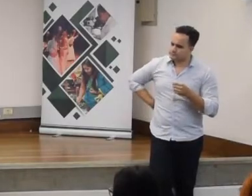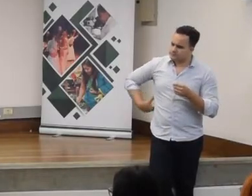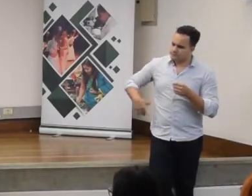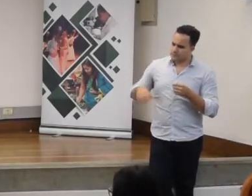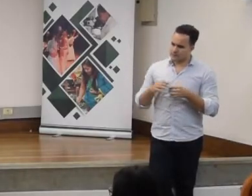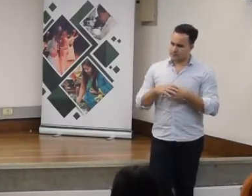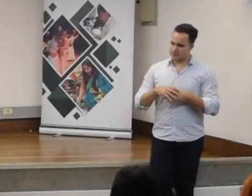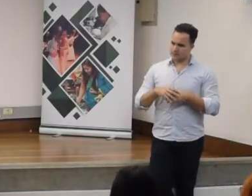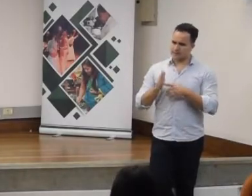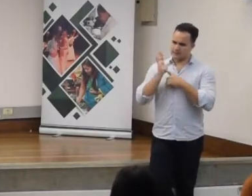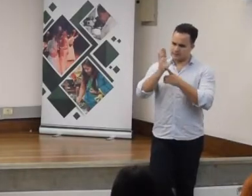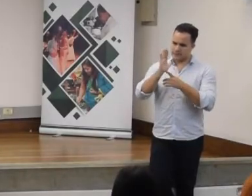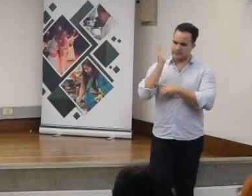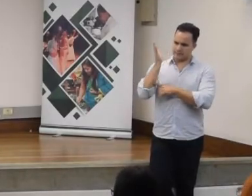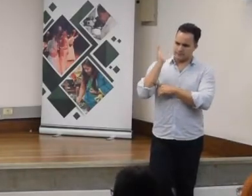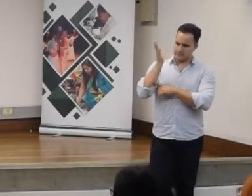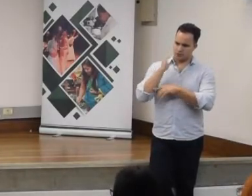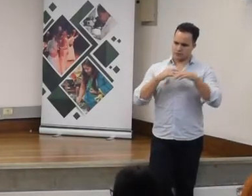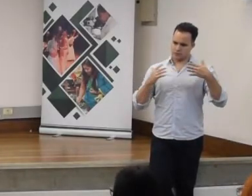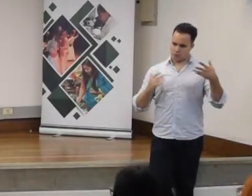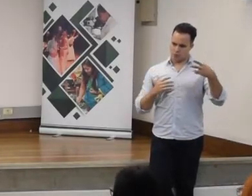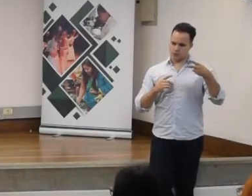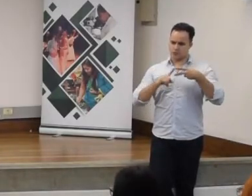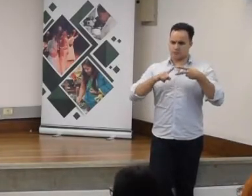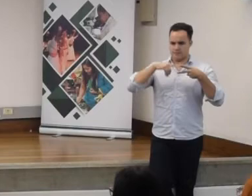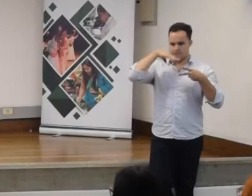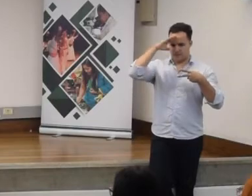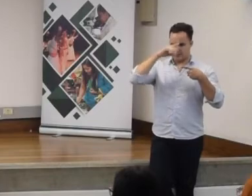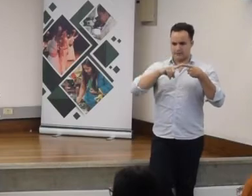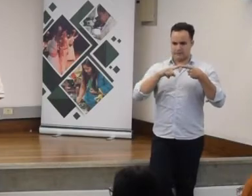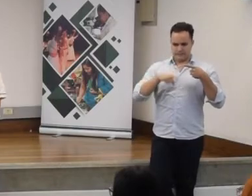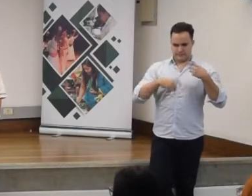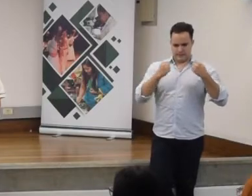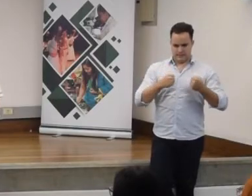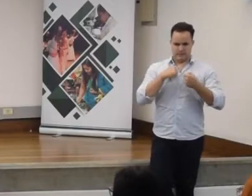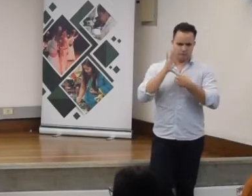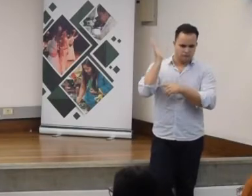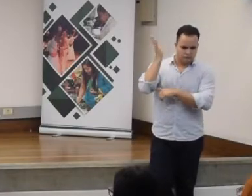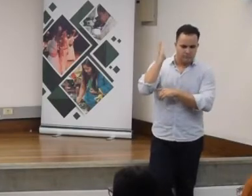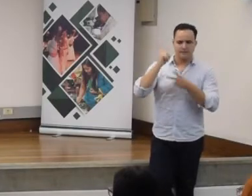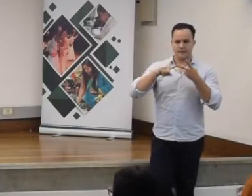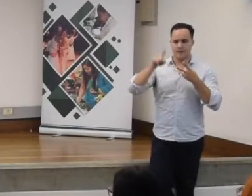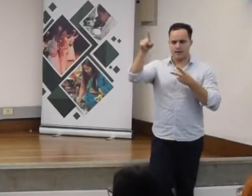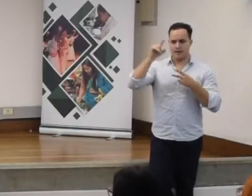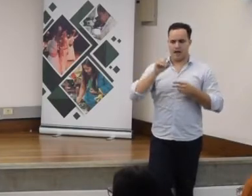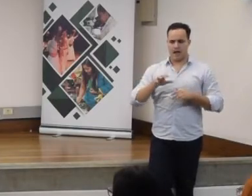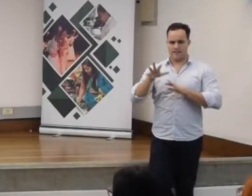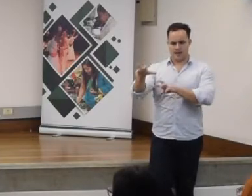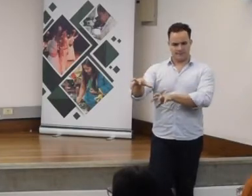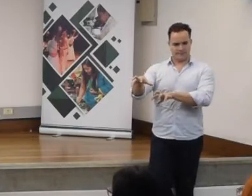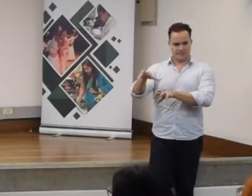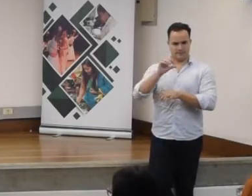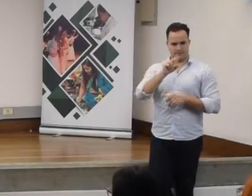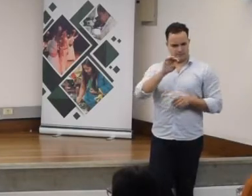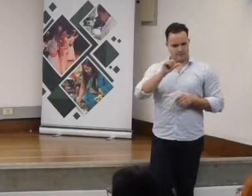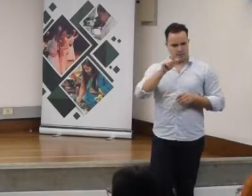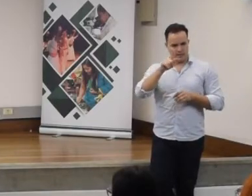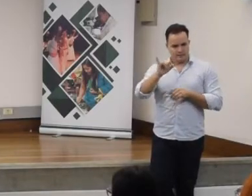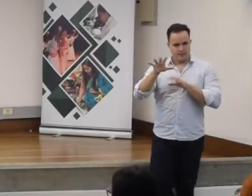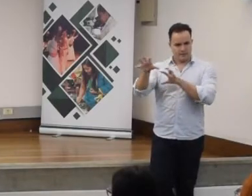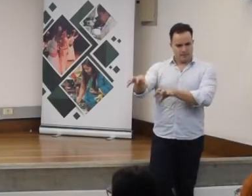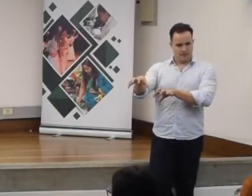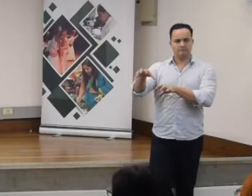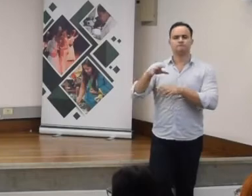presentaciones universitarias, una en Medellín y una en la sede Amalfi, donde fuimos junto al CLEO a compartir la diversidad de lenguajes